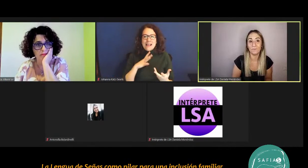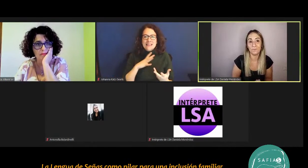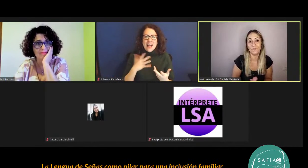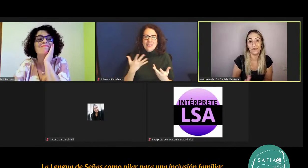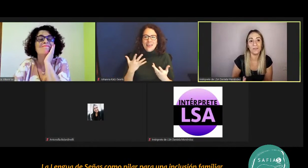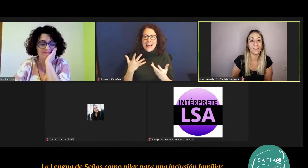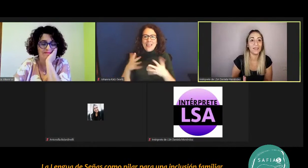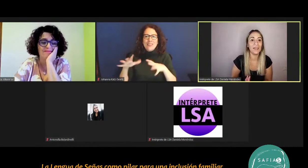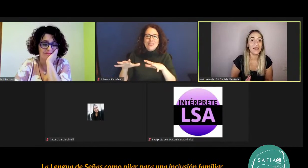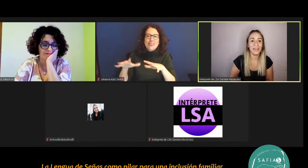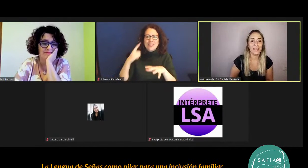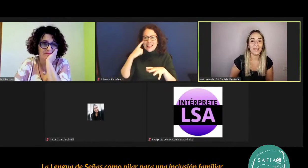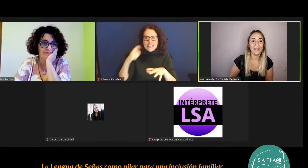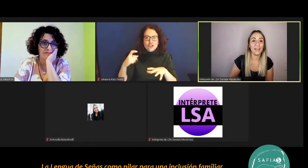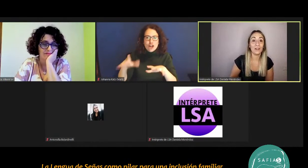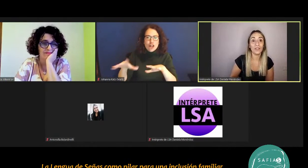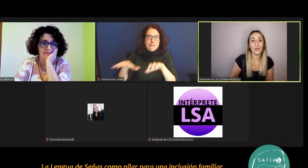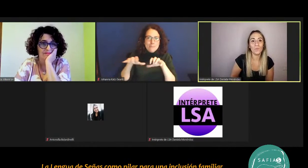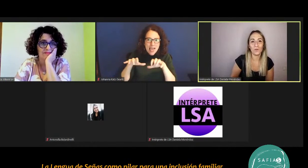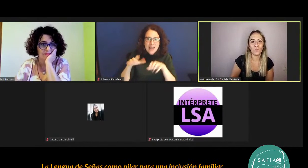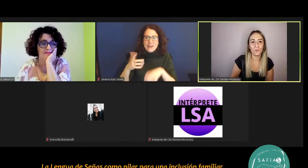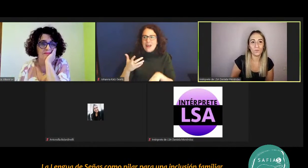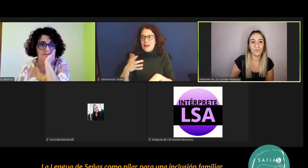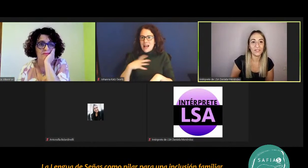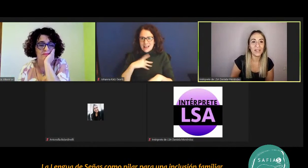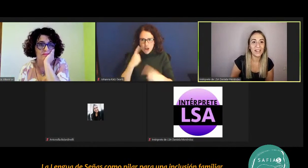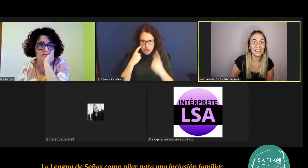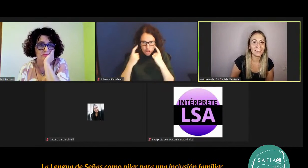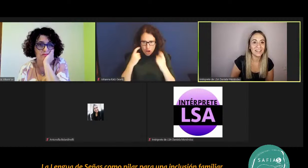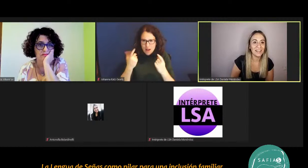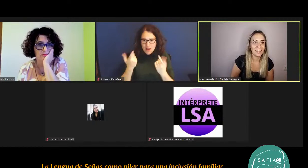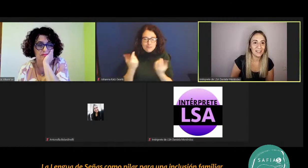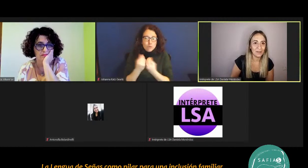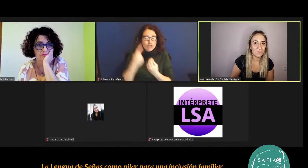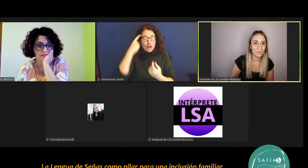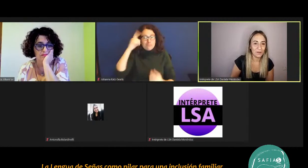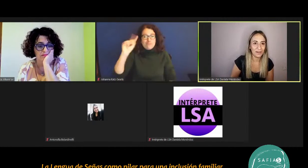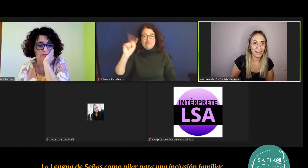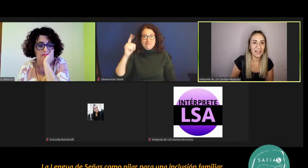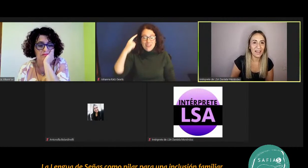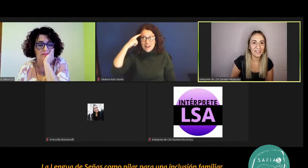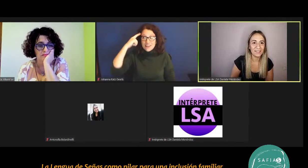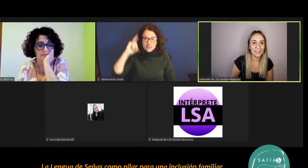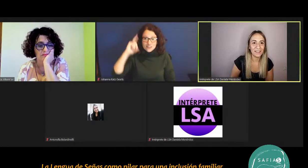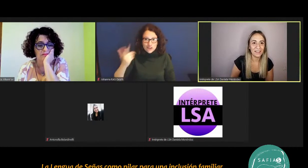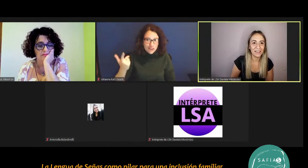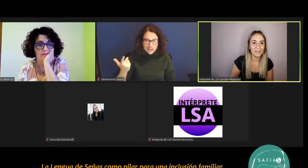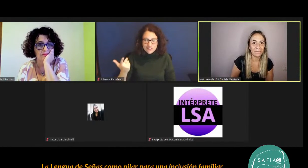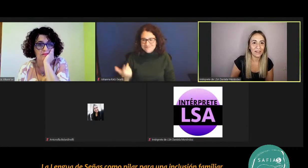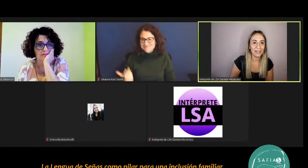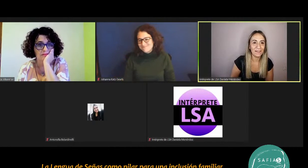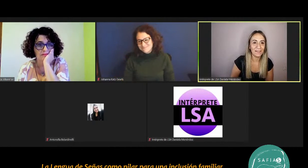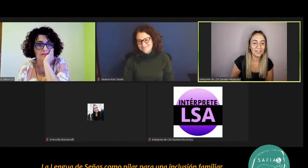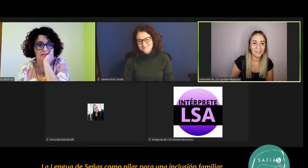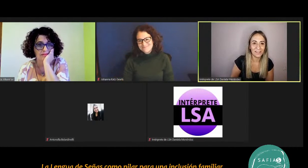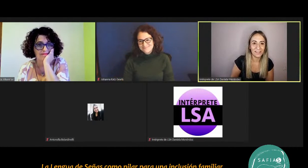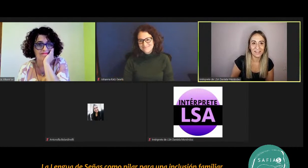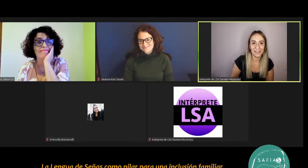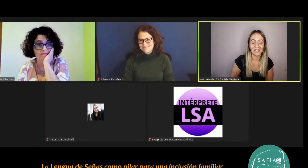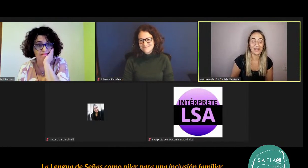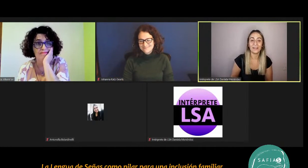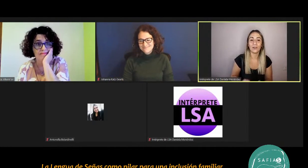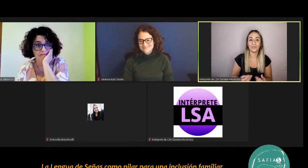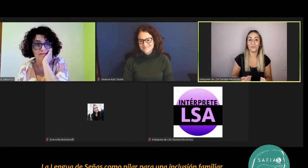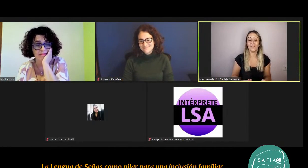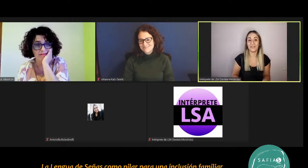autistas, ¿no? Diagnosticados por profesionales. Pero en realidad faltaba esto